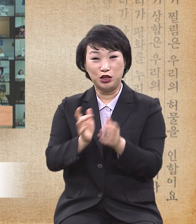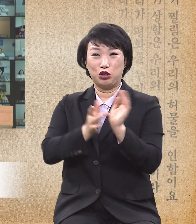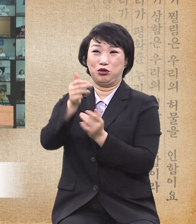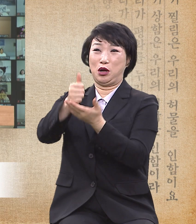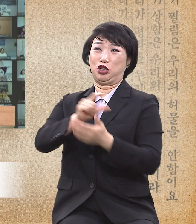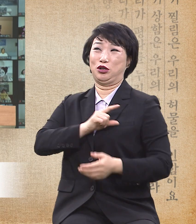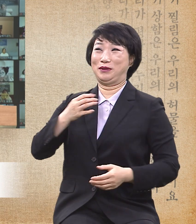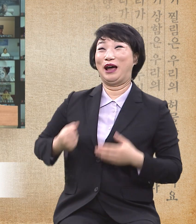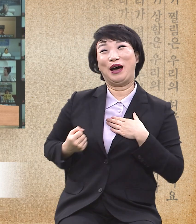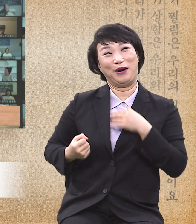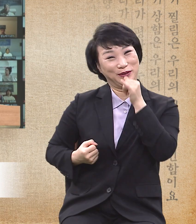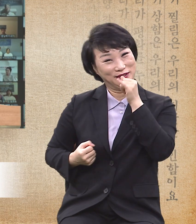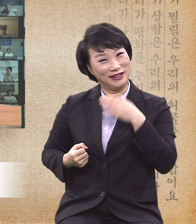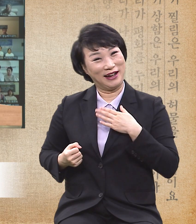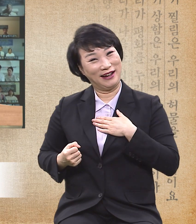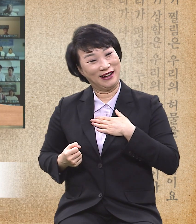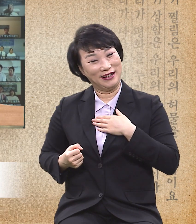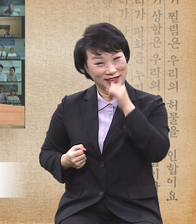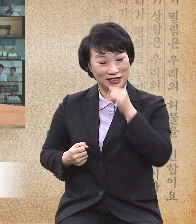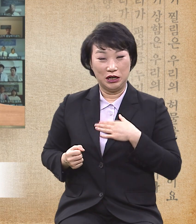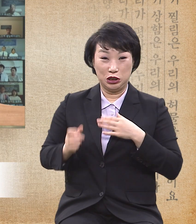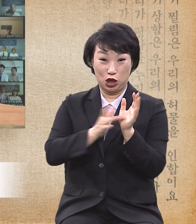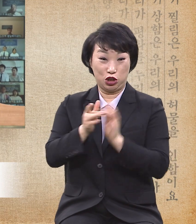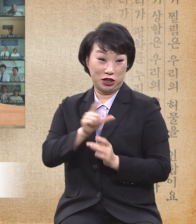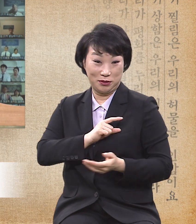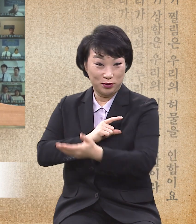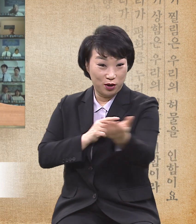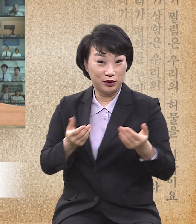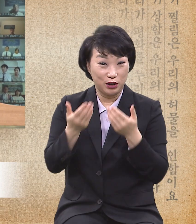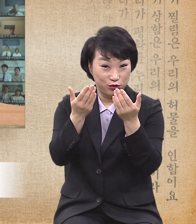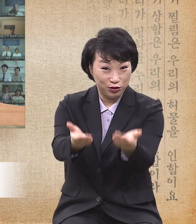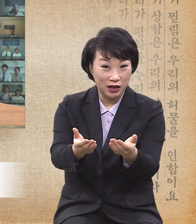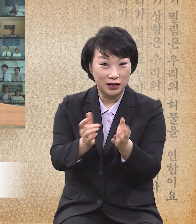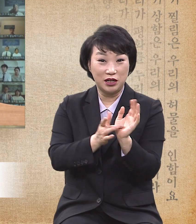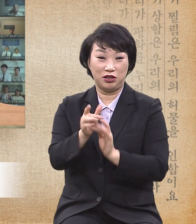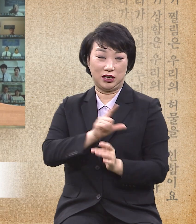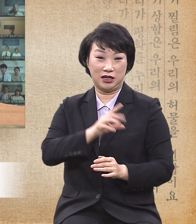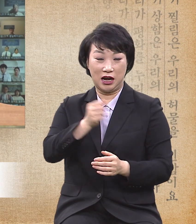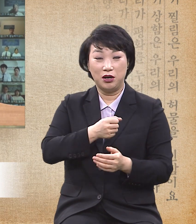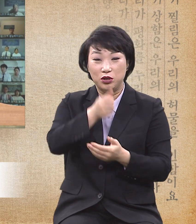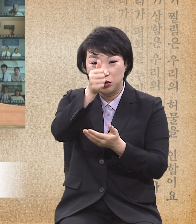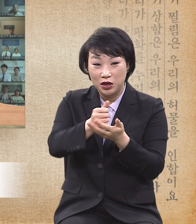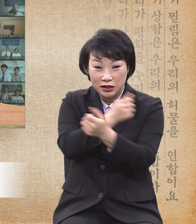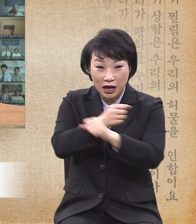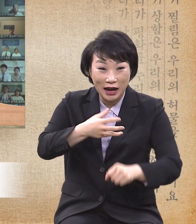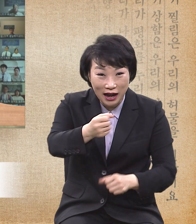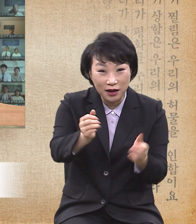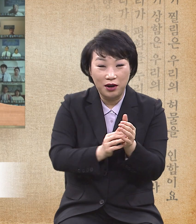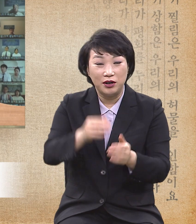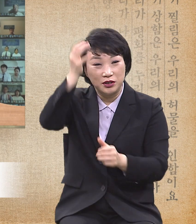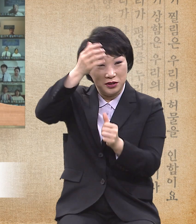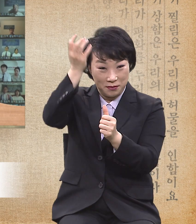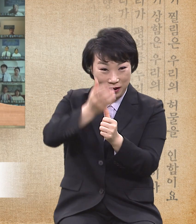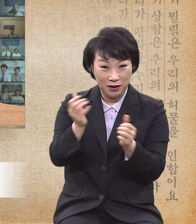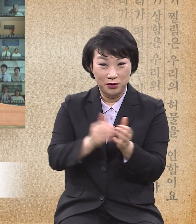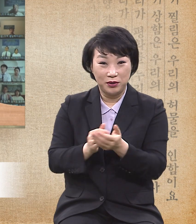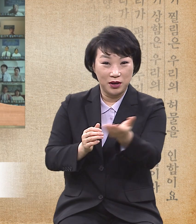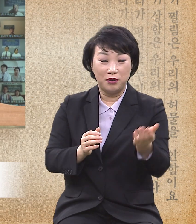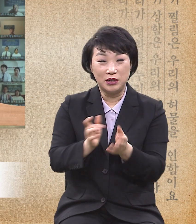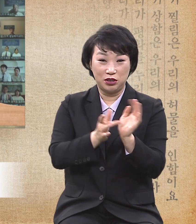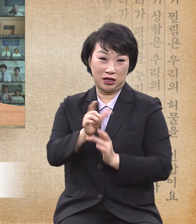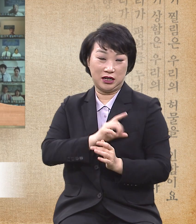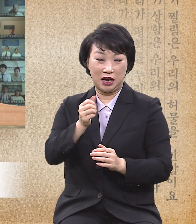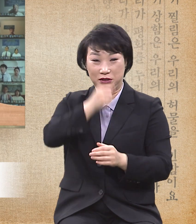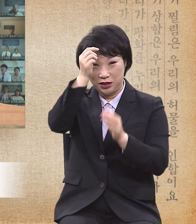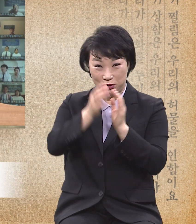내가 가지고 있죠. 내 이름을 너에게 주노니, 내 이름으로 제사함 받도, 내 이름으로 성령 받도, 내